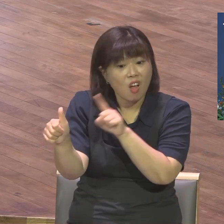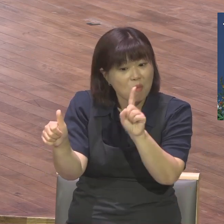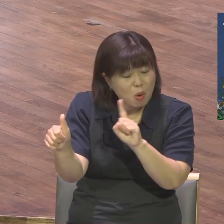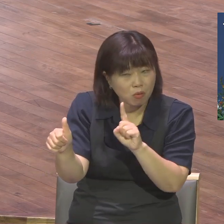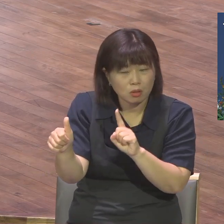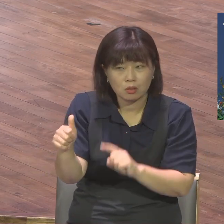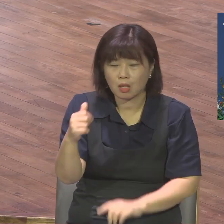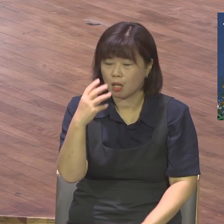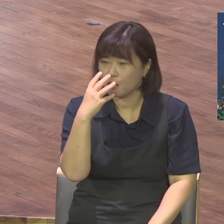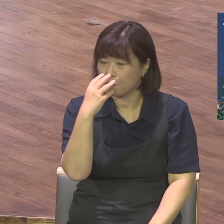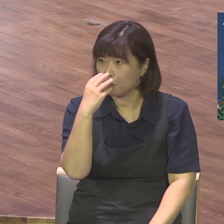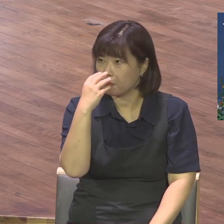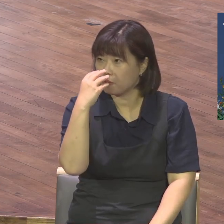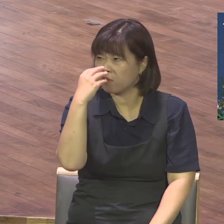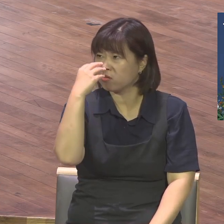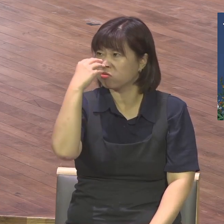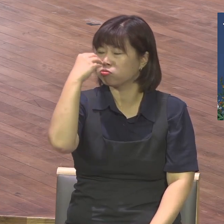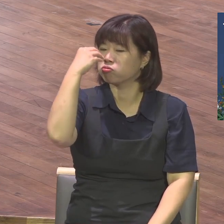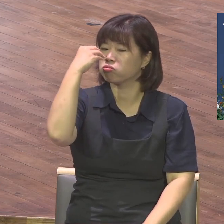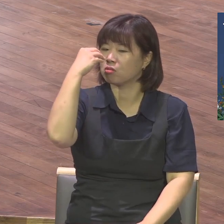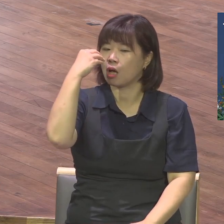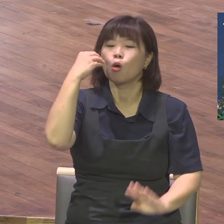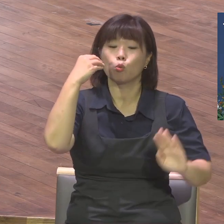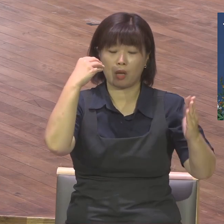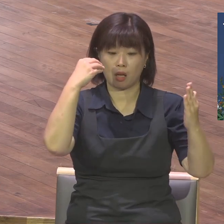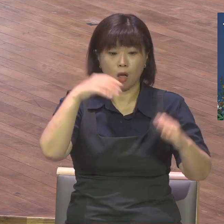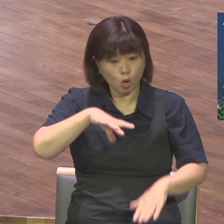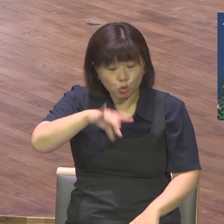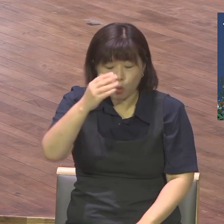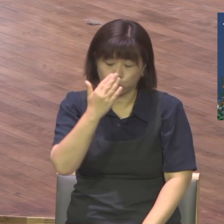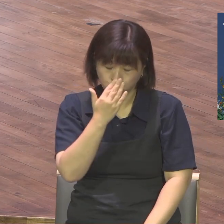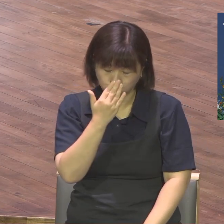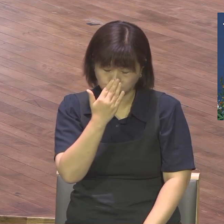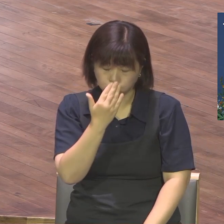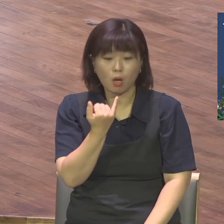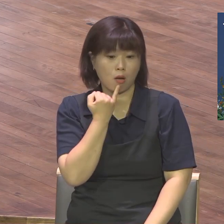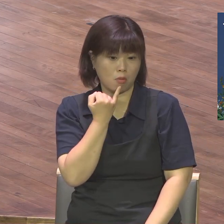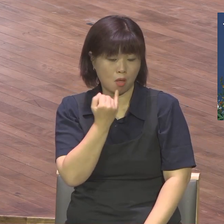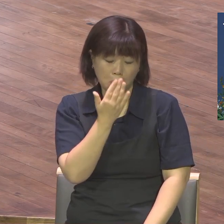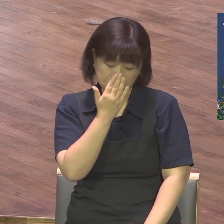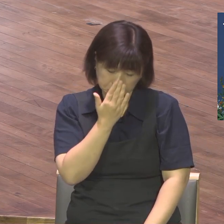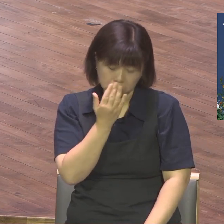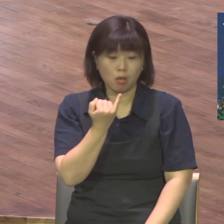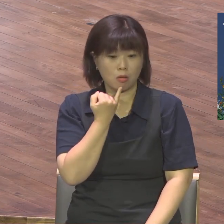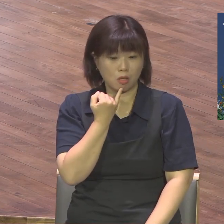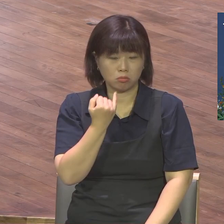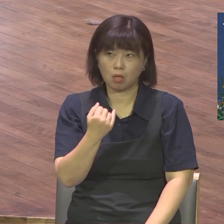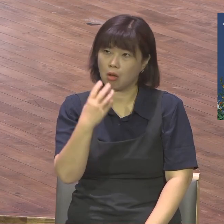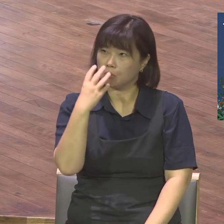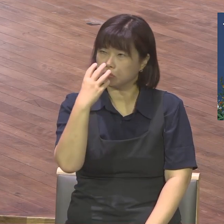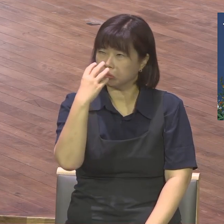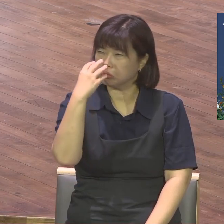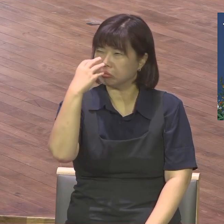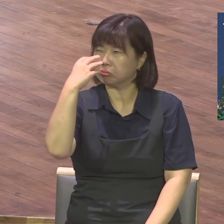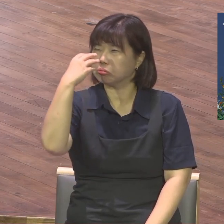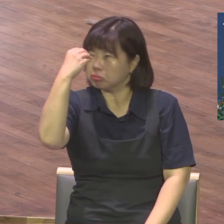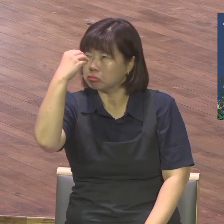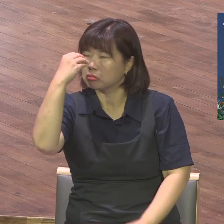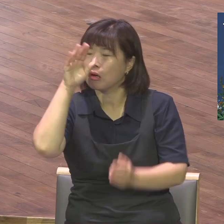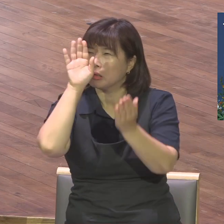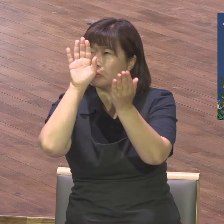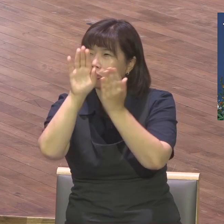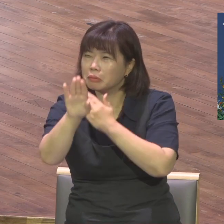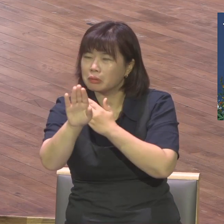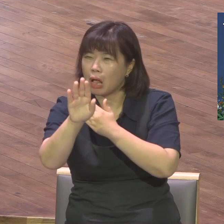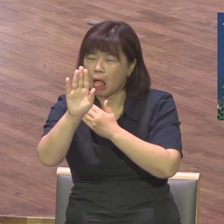교만해졌어. 참 교만이 무서운 겁니다. 교만해져서 제사장만 할 수 있는 분향을